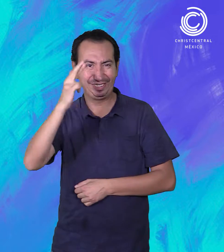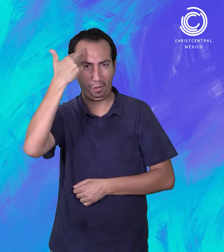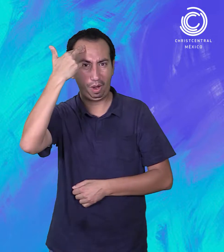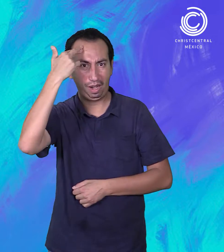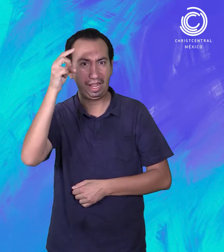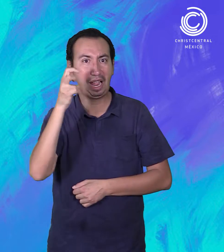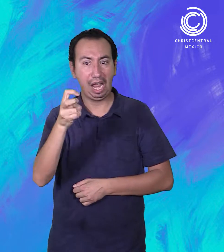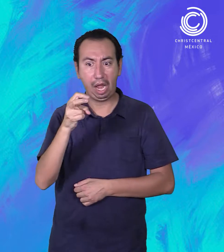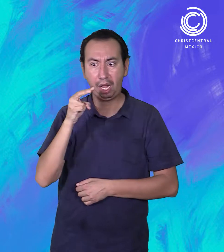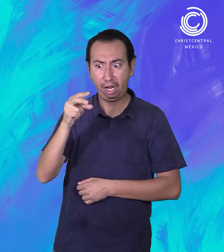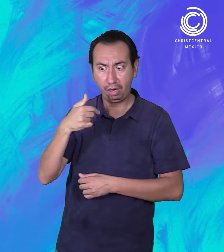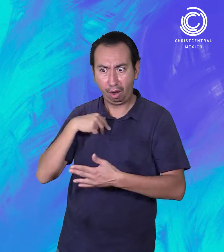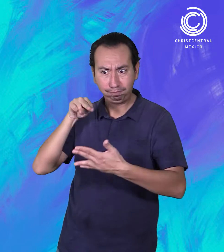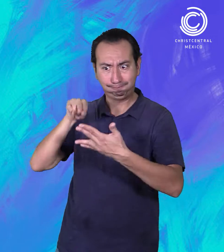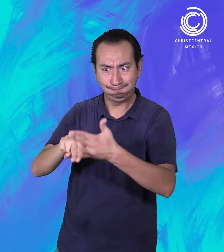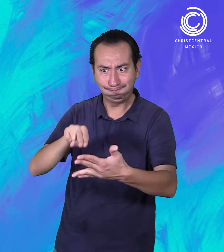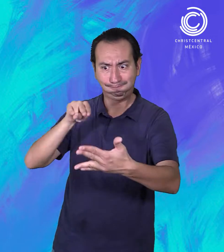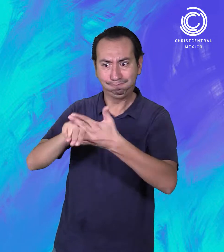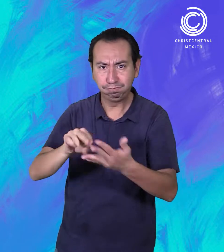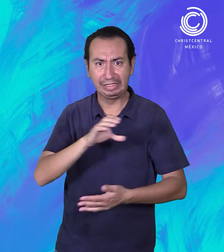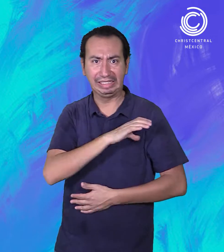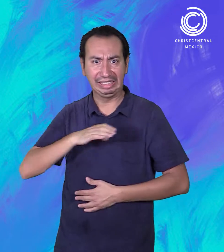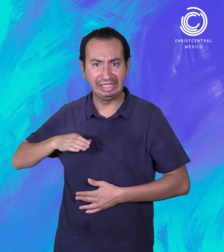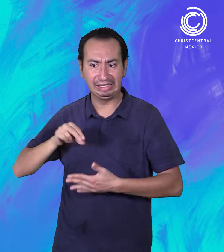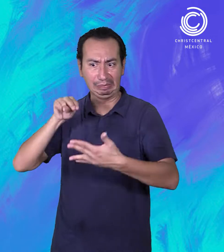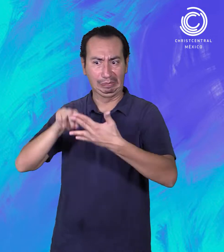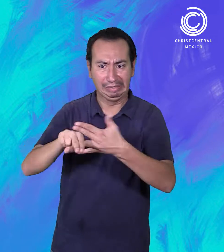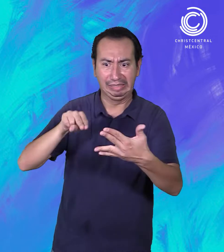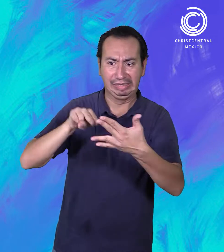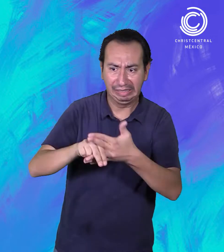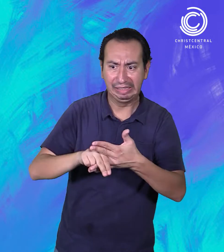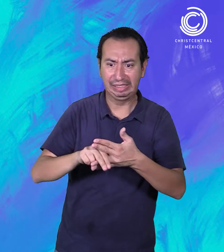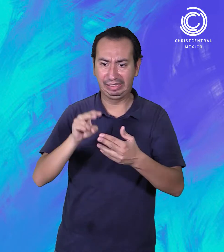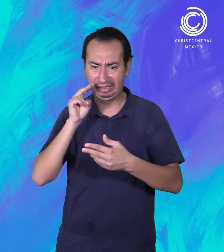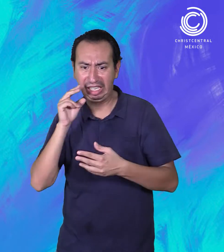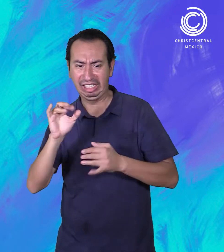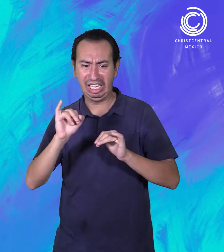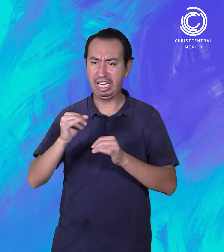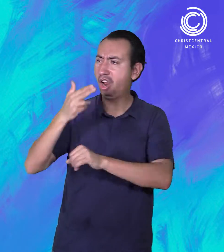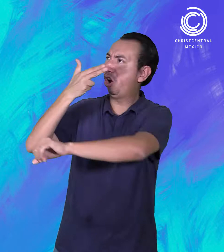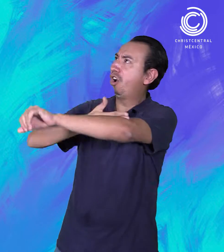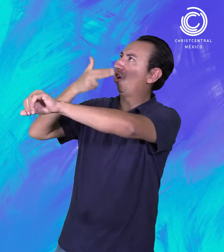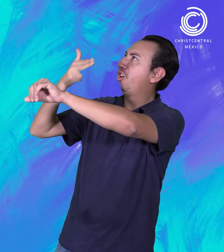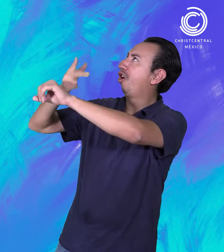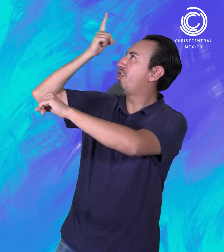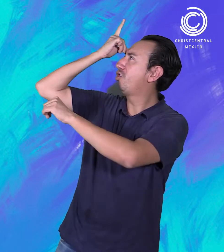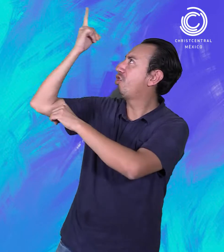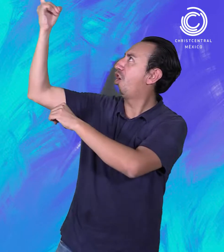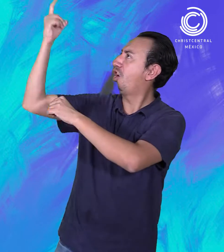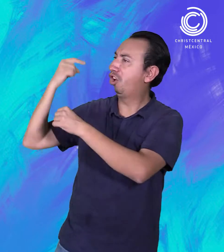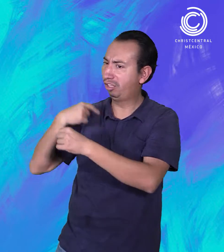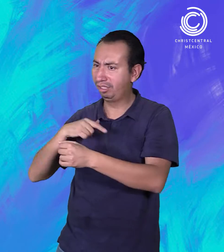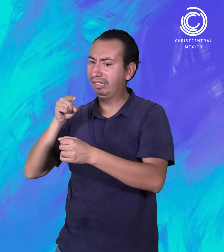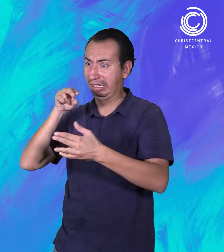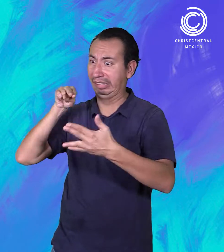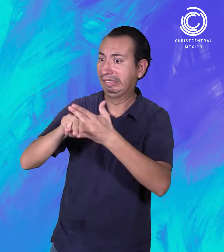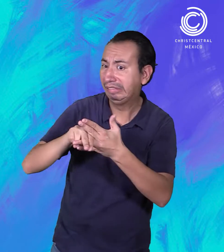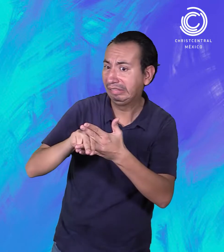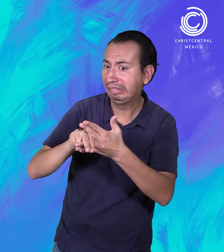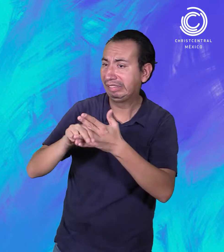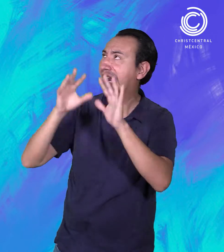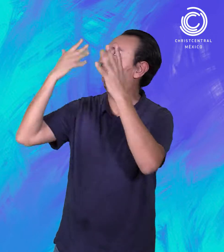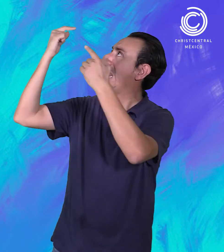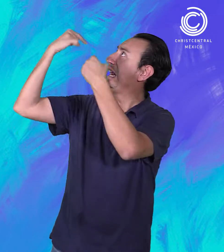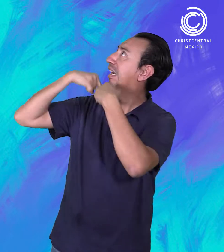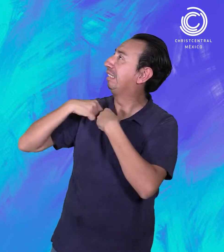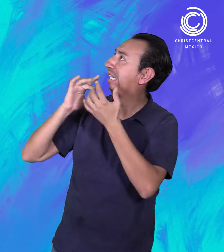que pensaba que persiguiendo y matando a los cristianos estaba haciendo un favor y honrando a Dios, porque era tan religioso,